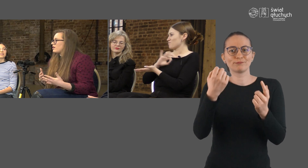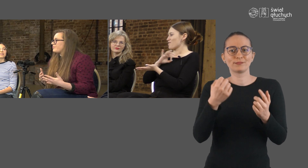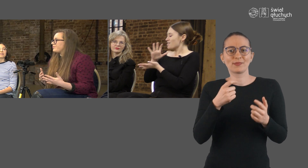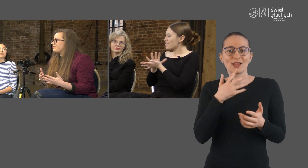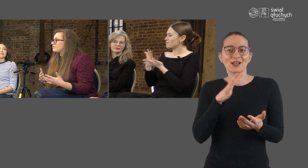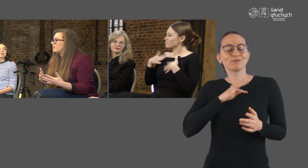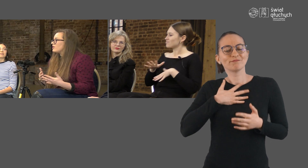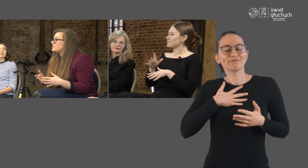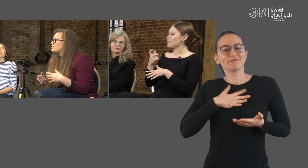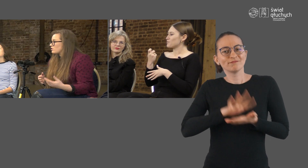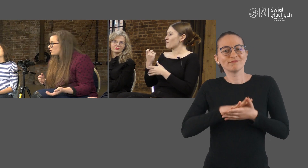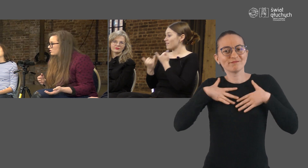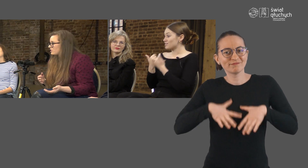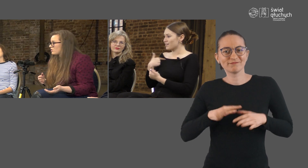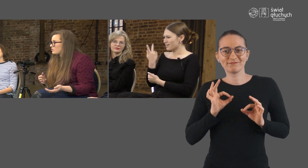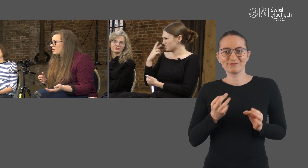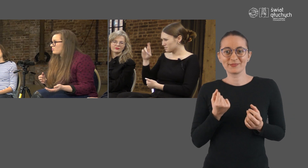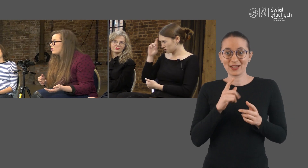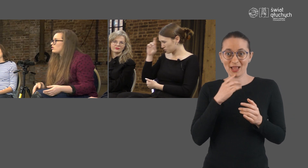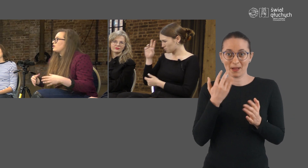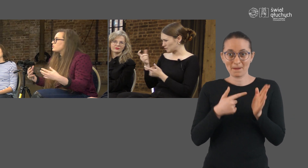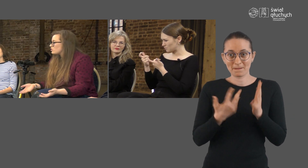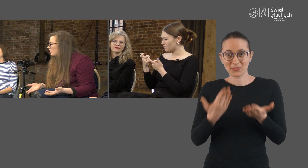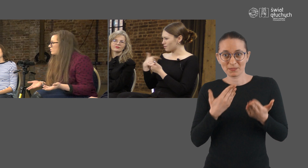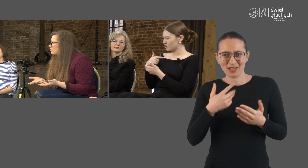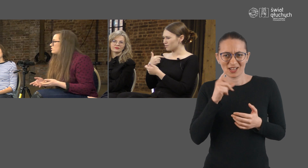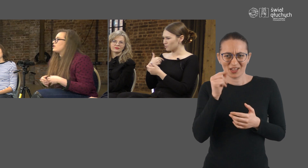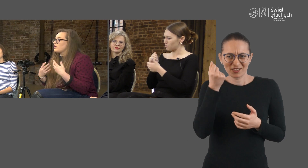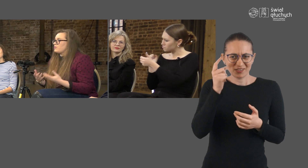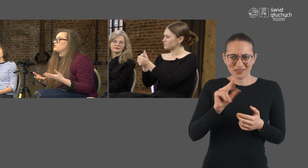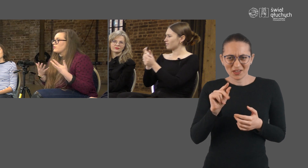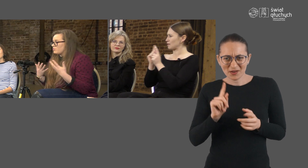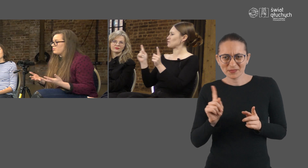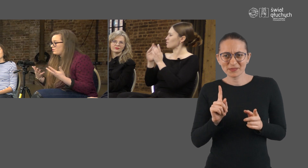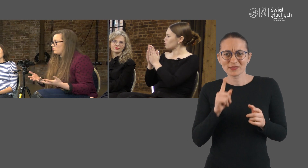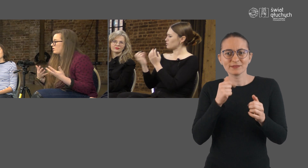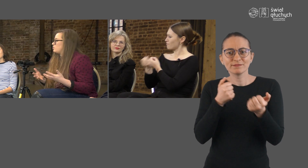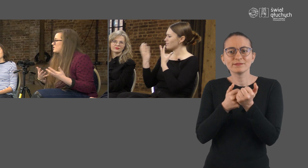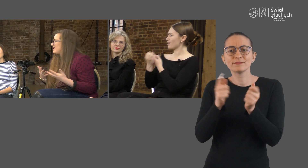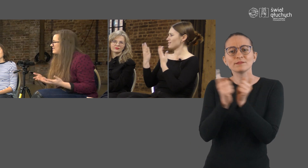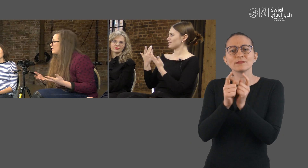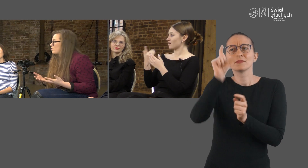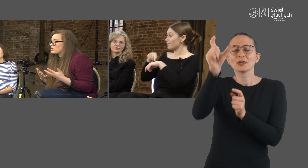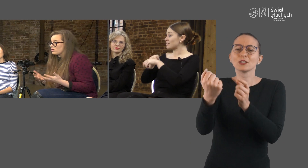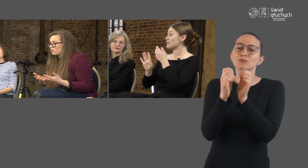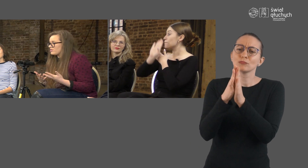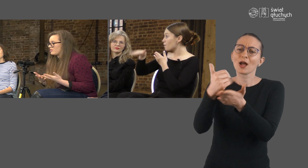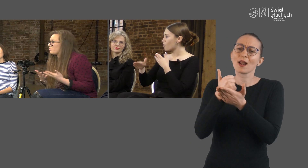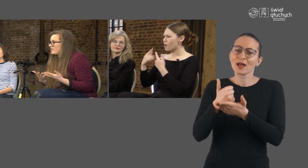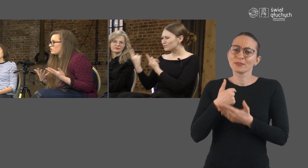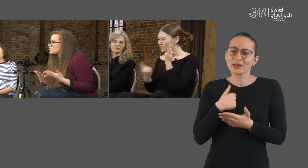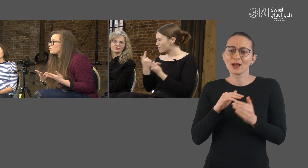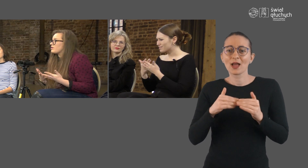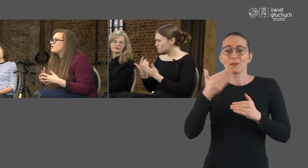że jeśli czegoś nie zrozumiałam, to ja podchodziłam do nauczyciela i prosiłam, żeby mi wytłumaczył poza lekcjami, o co chodzi